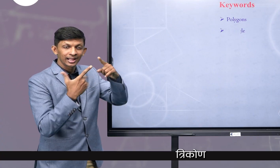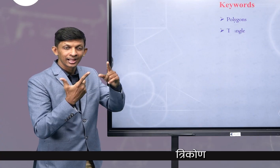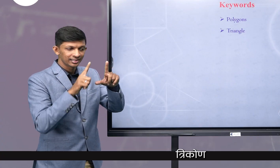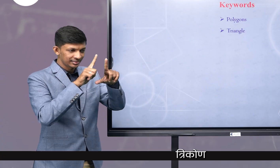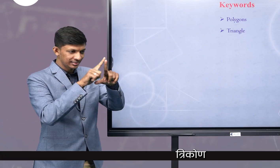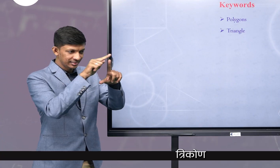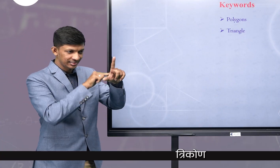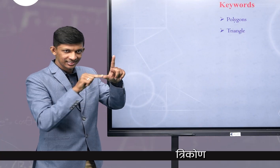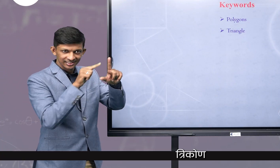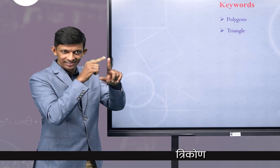त्रिकोण,